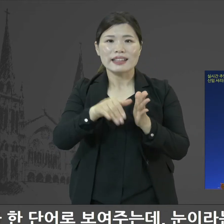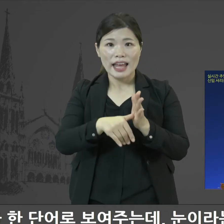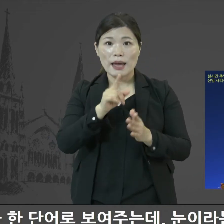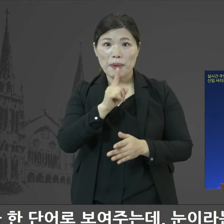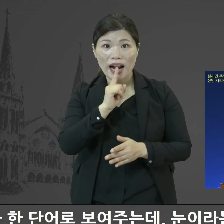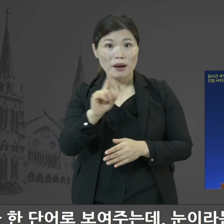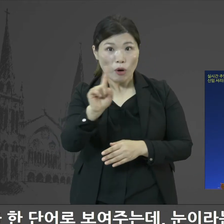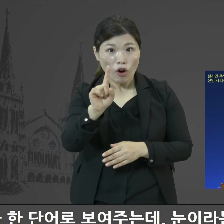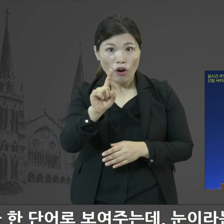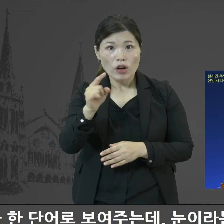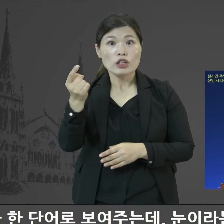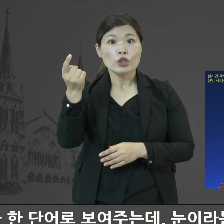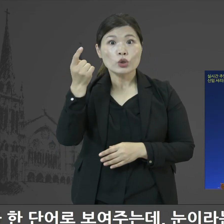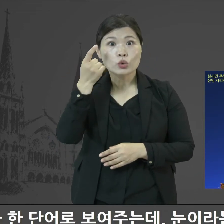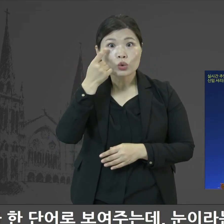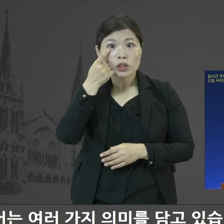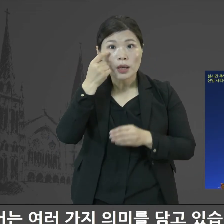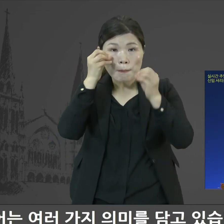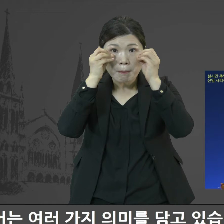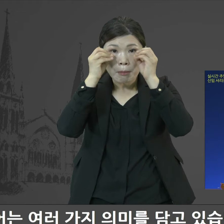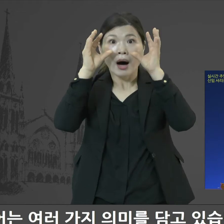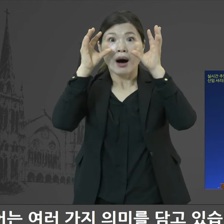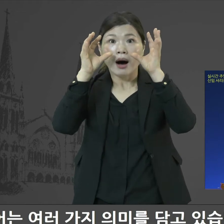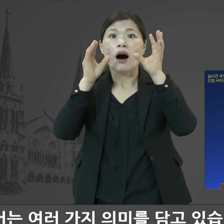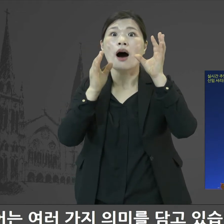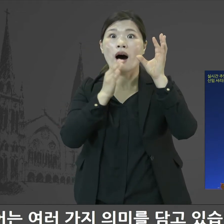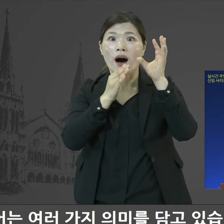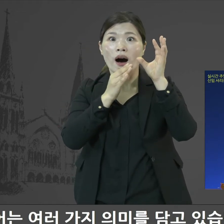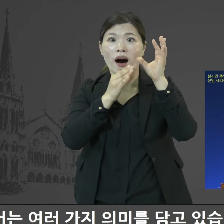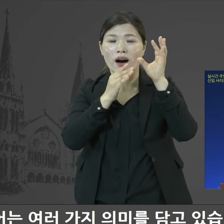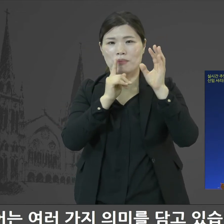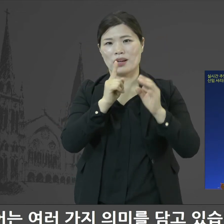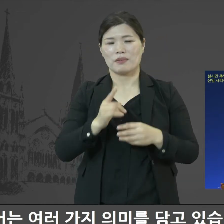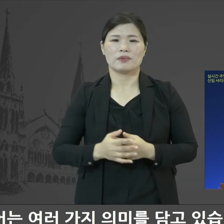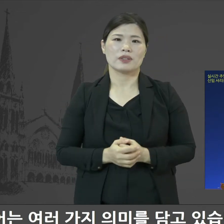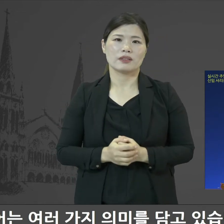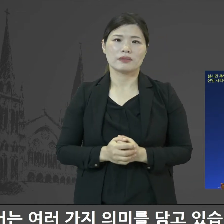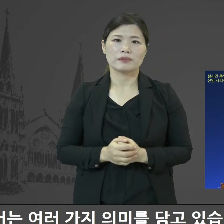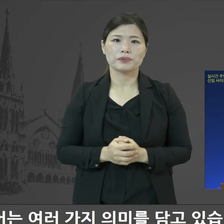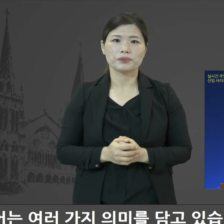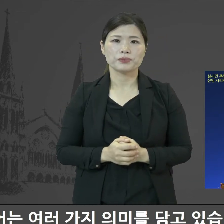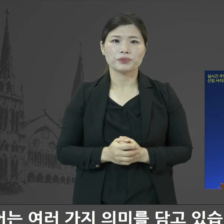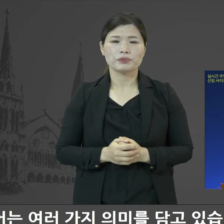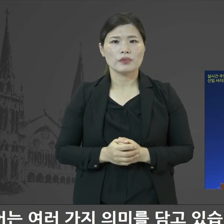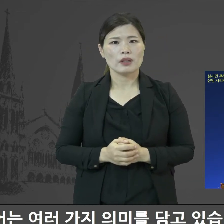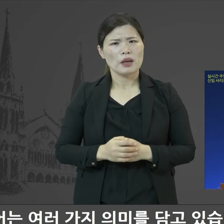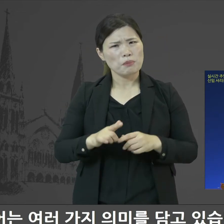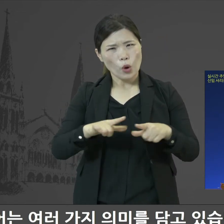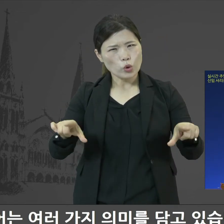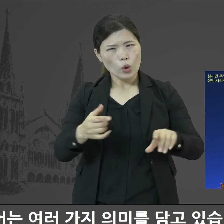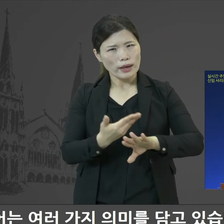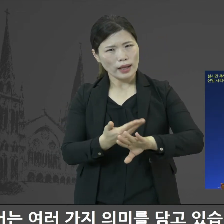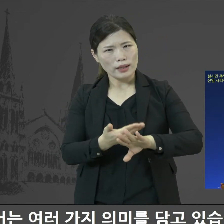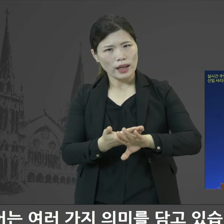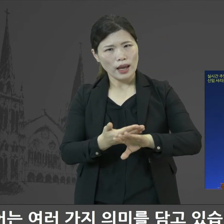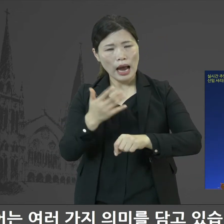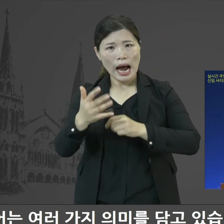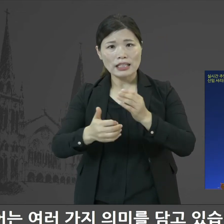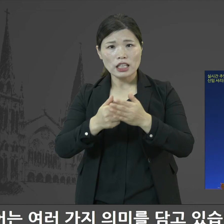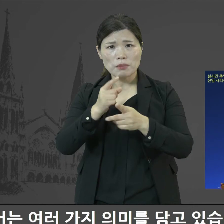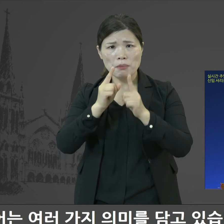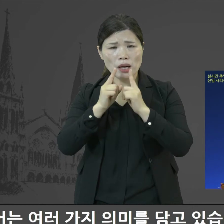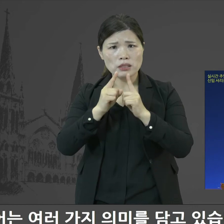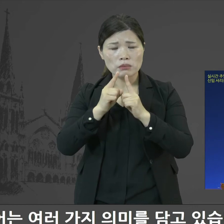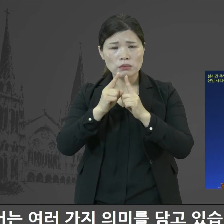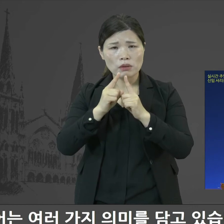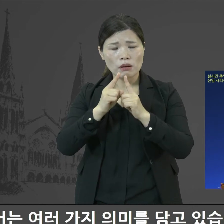표현합니까? 눈이 뜨였다. 눈이 뜨였다. 평상시와 다르게 하나님 말씀이 꽉 내 마음에